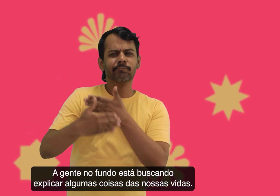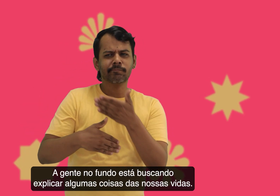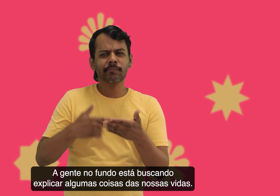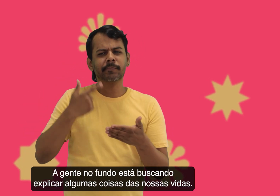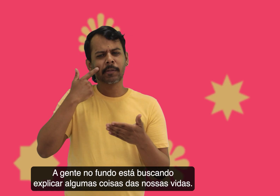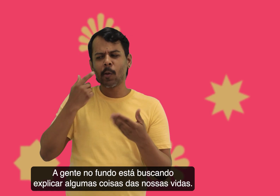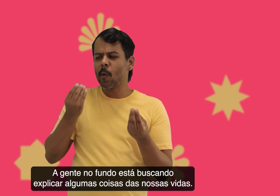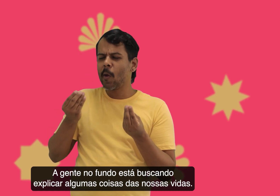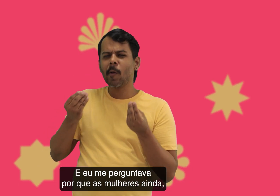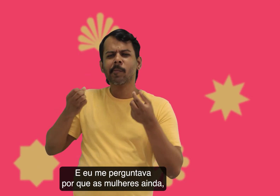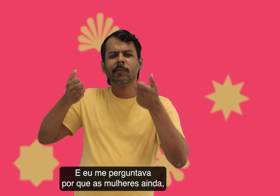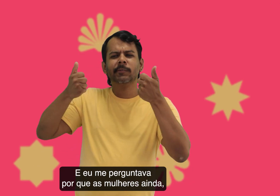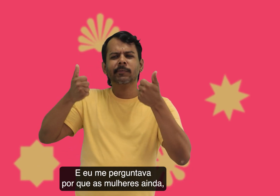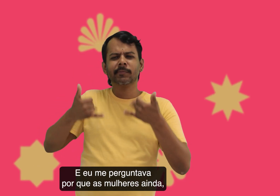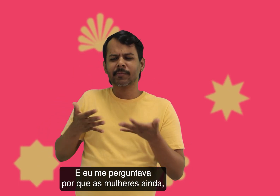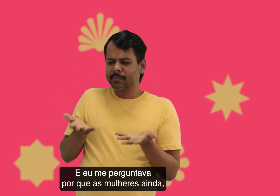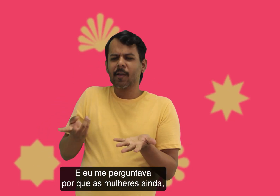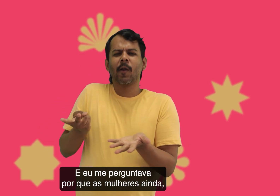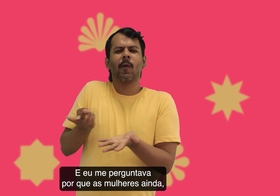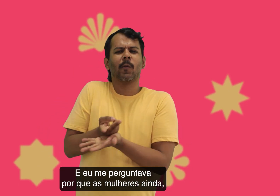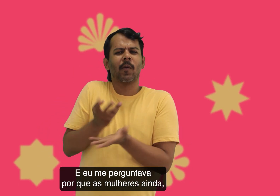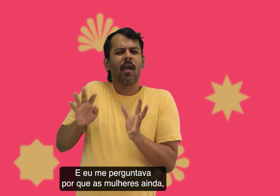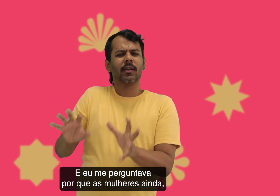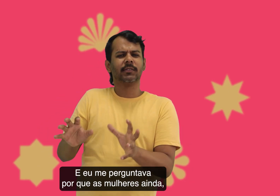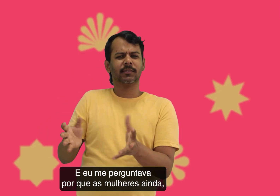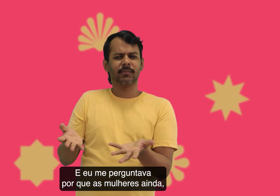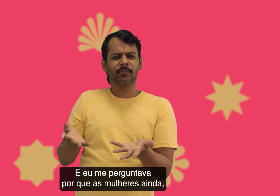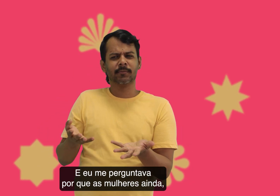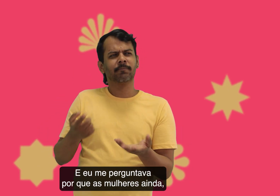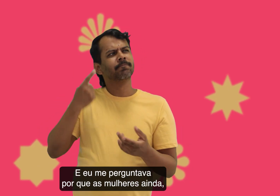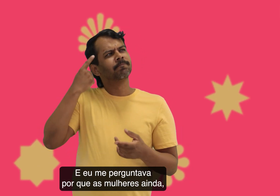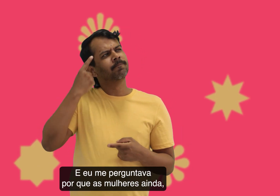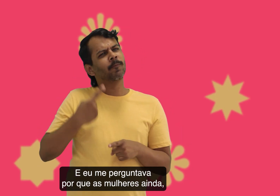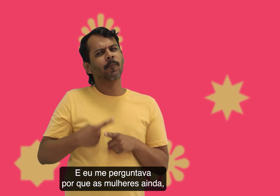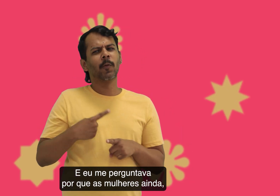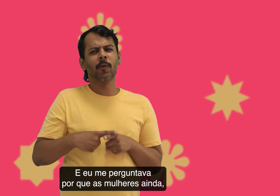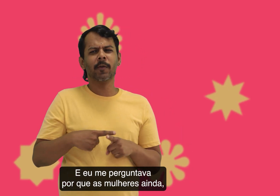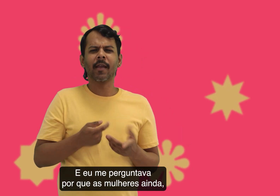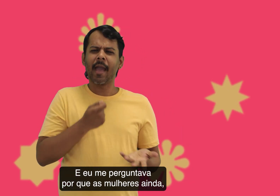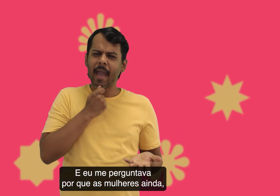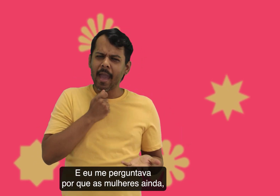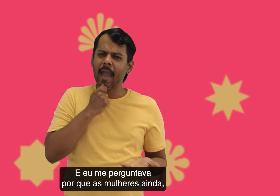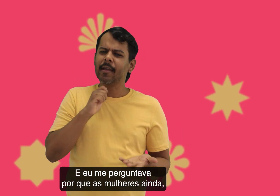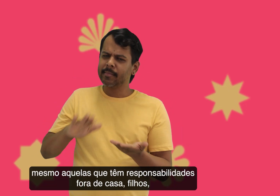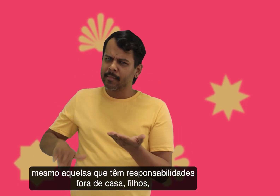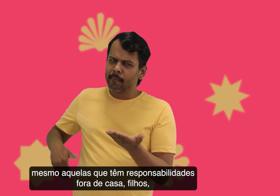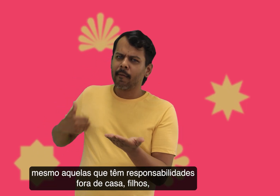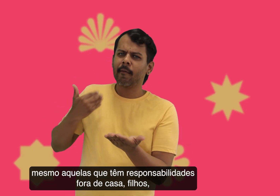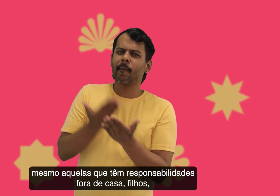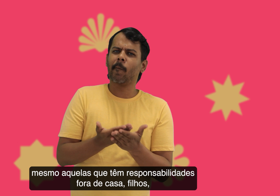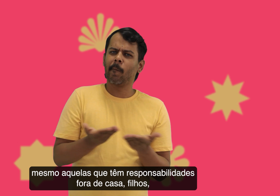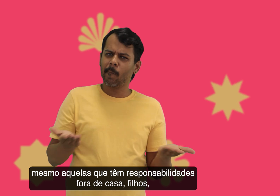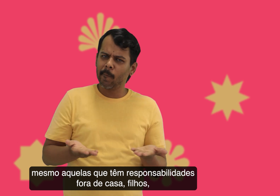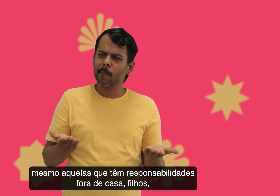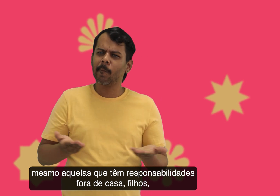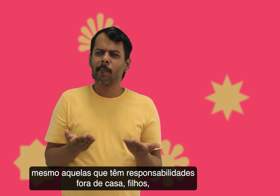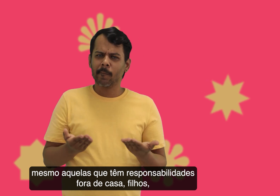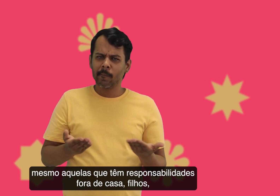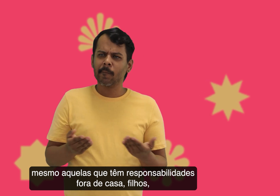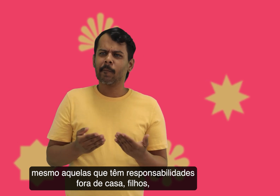das nossas vidas. E eu me perguntava por que as mulheres, ainda, mesmo aquelas que têm